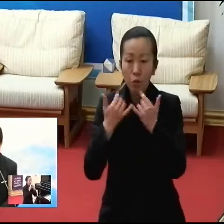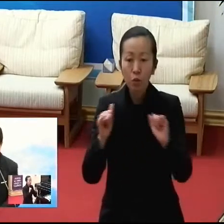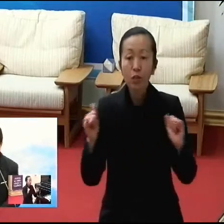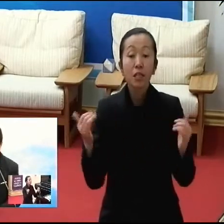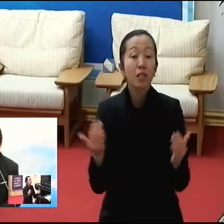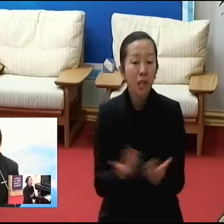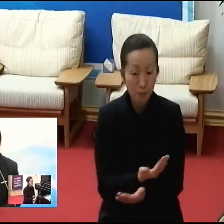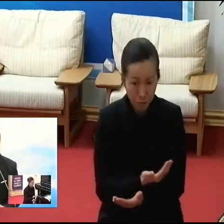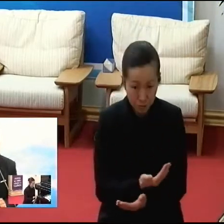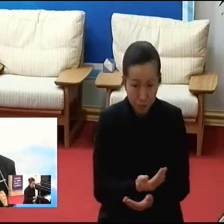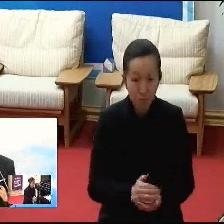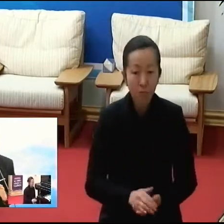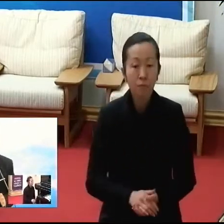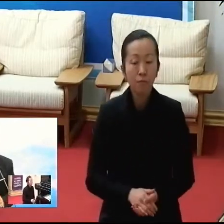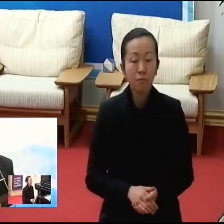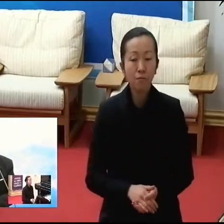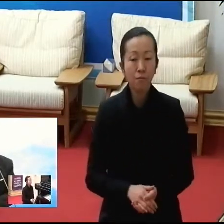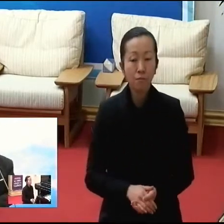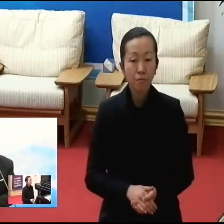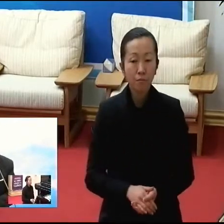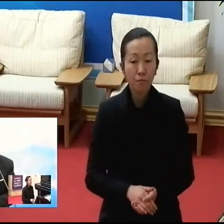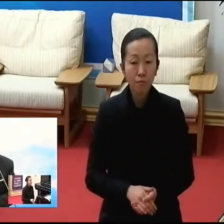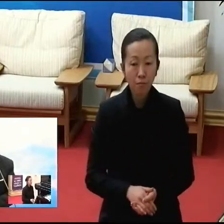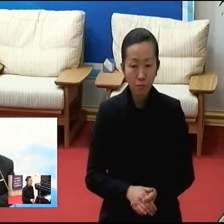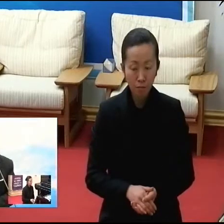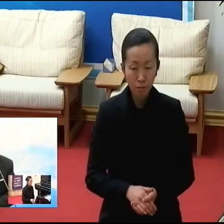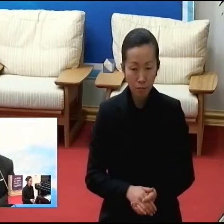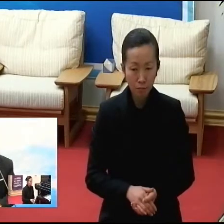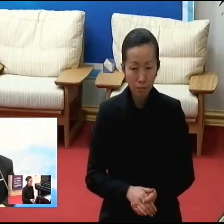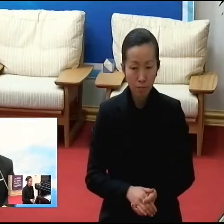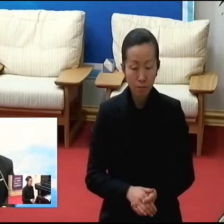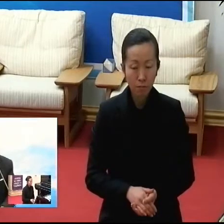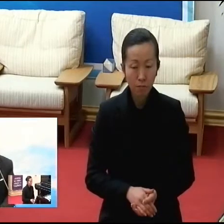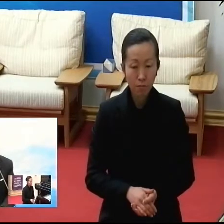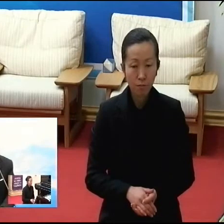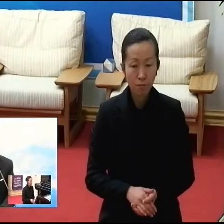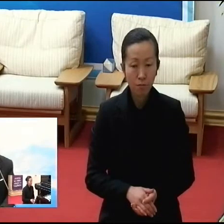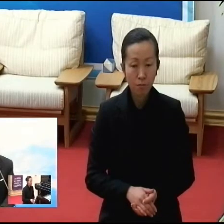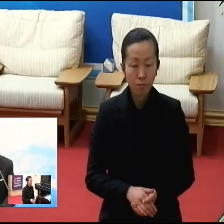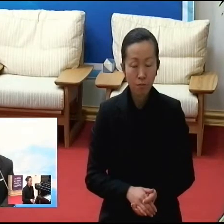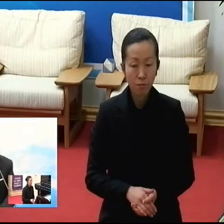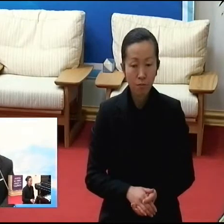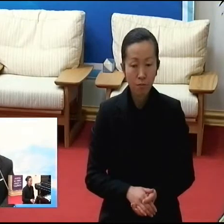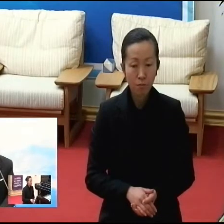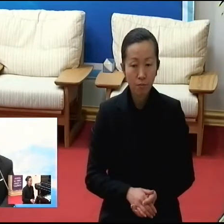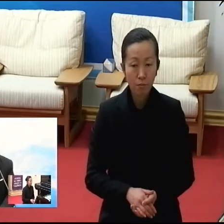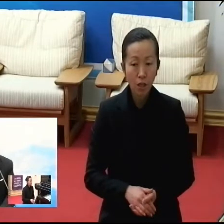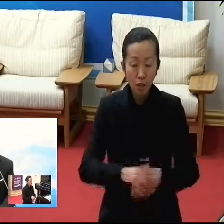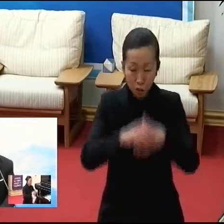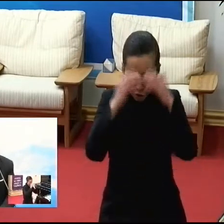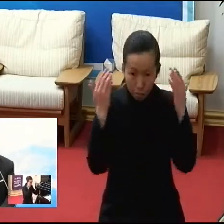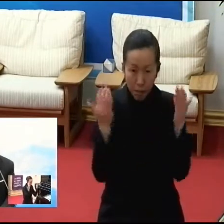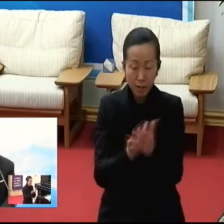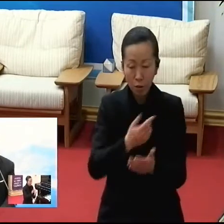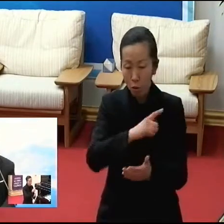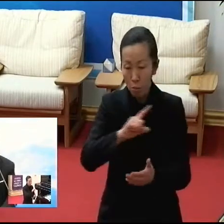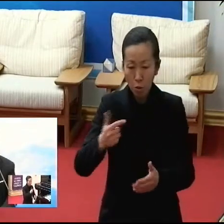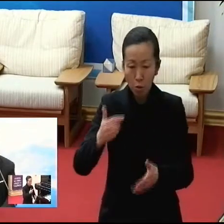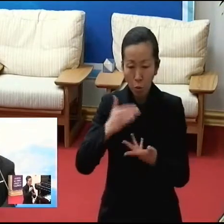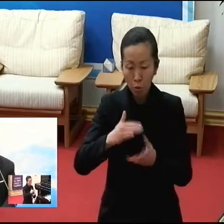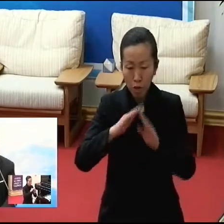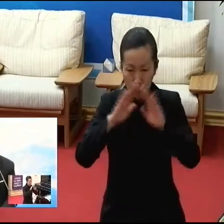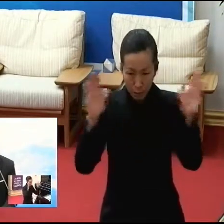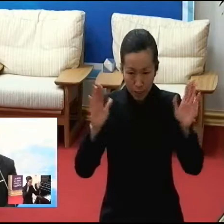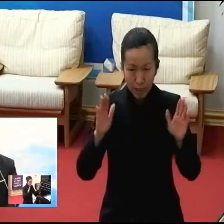になります。 모든 일의 시작과 가정 결과는 결국 하나님이 하시는 일입니다. すべての物事の始ま